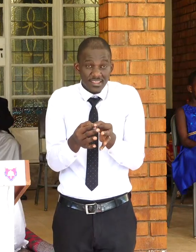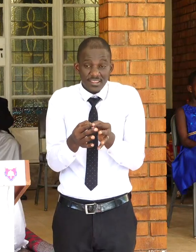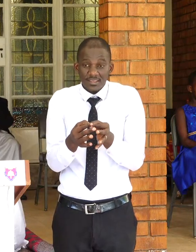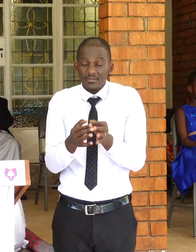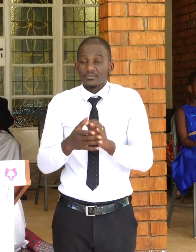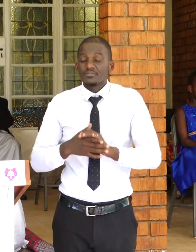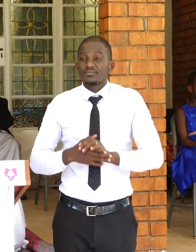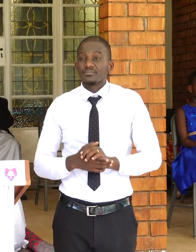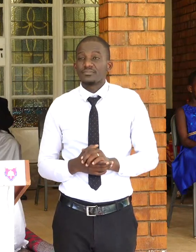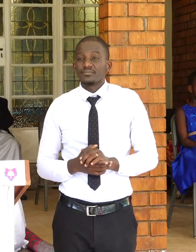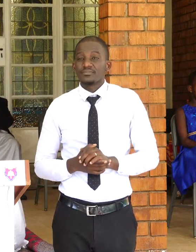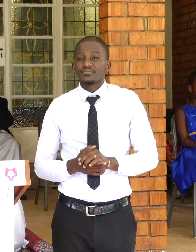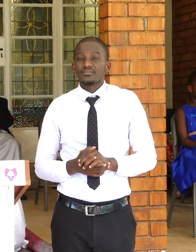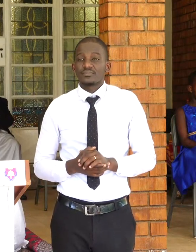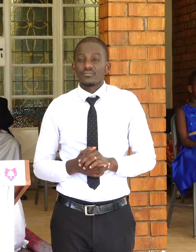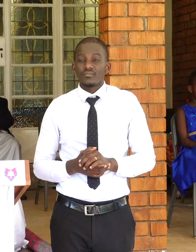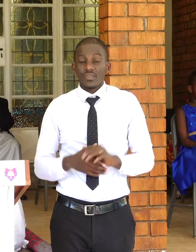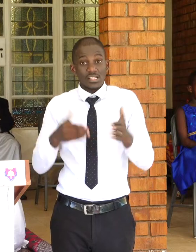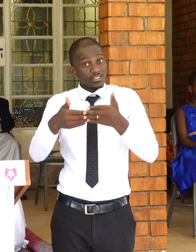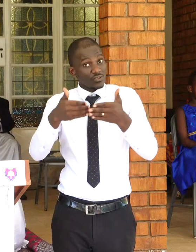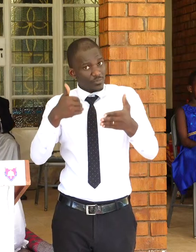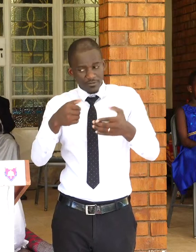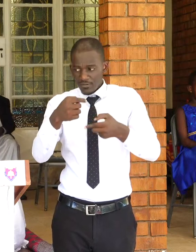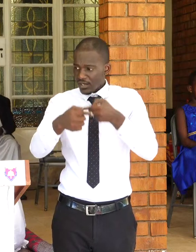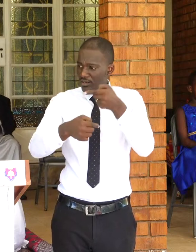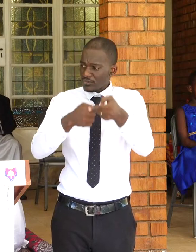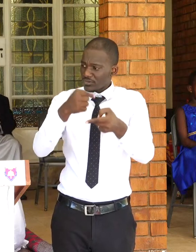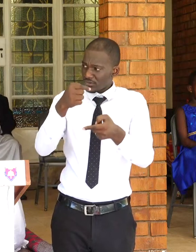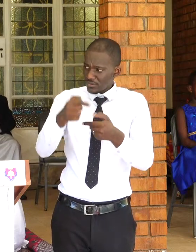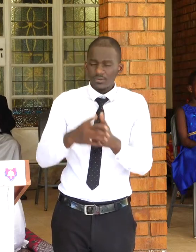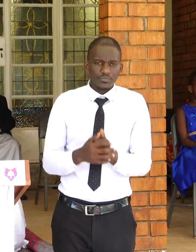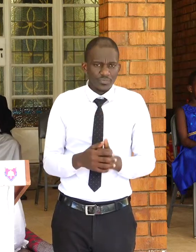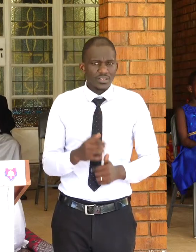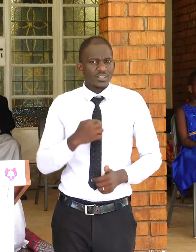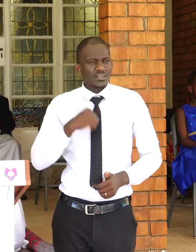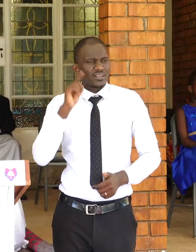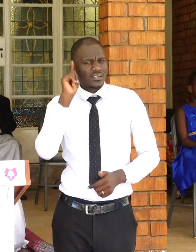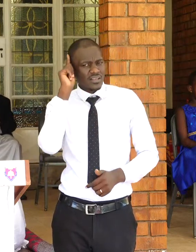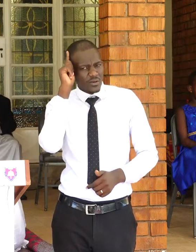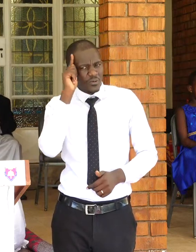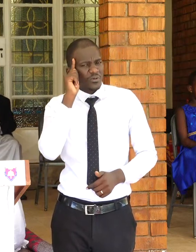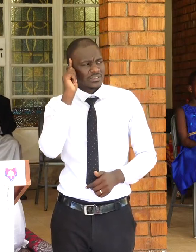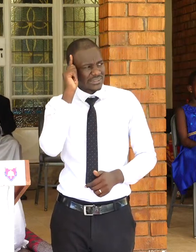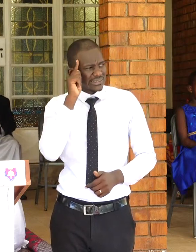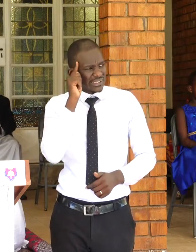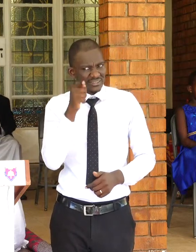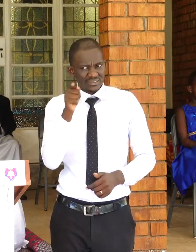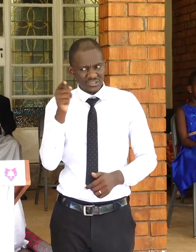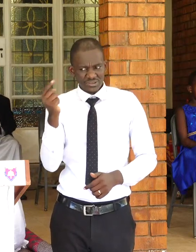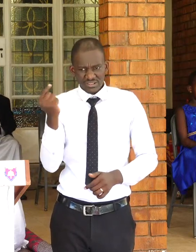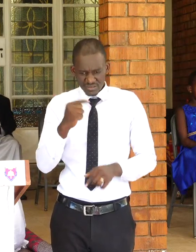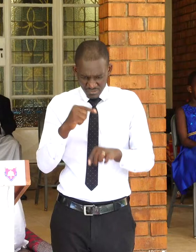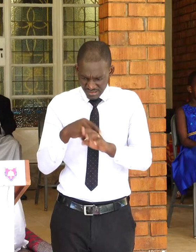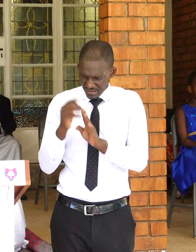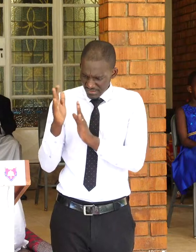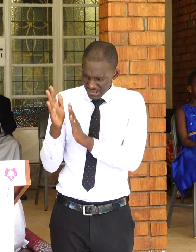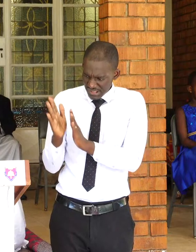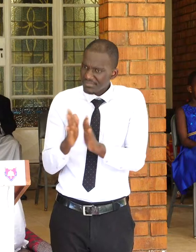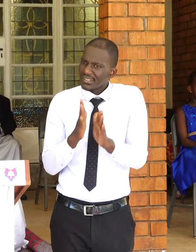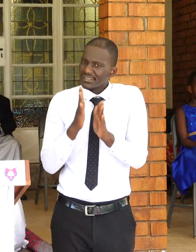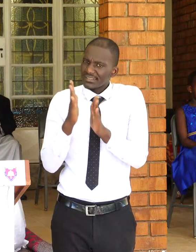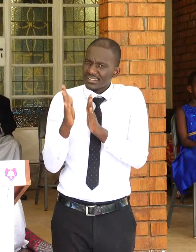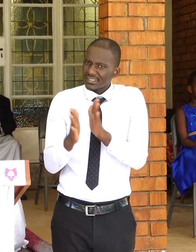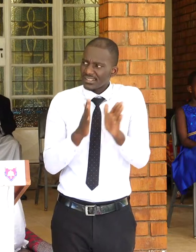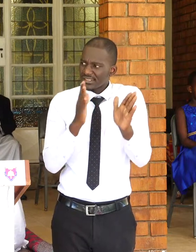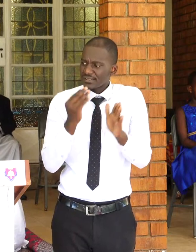gwe tukikolera. Nga sinnagenda wala nalowoozesa ku bino, kino kyanzijidde nga mbateekateekera